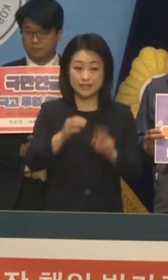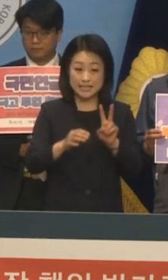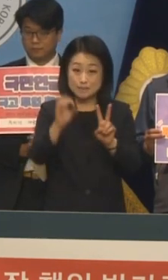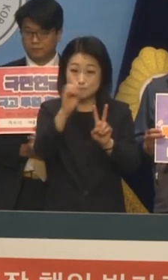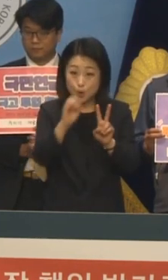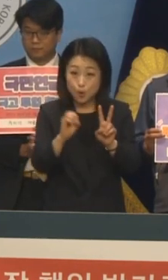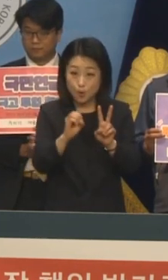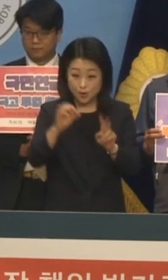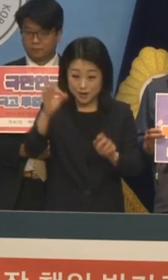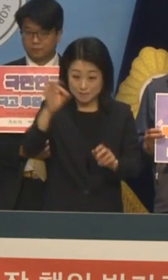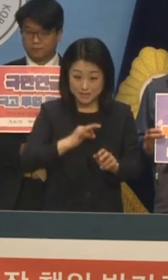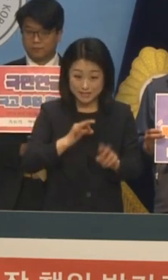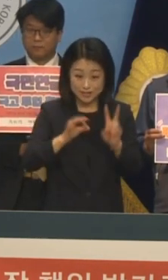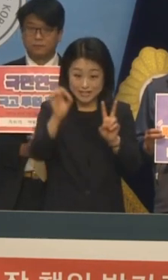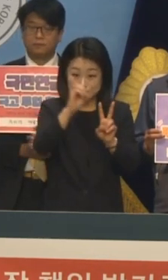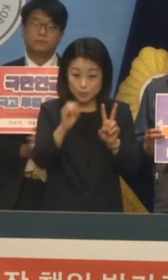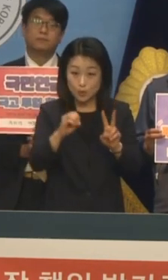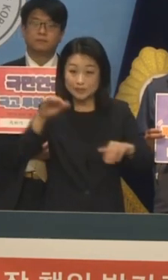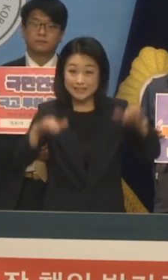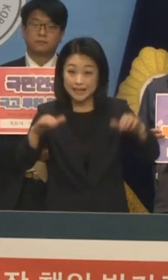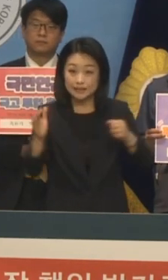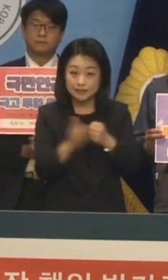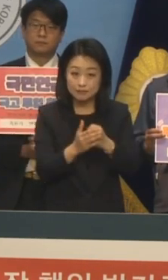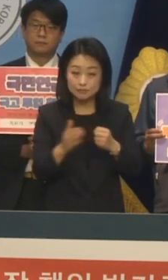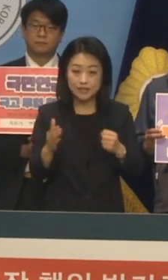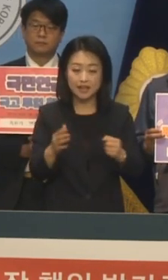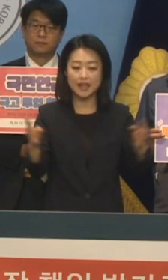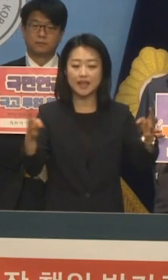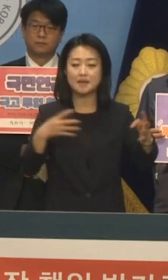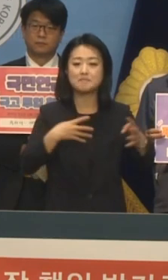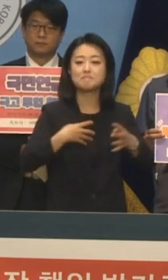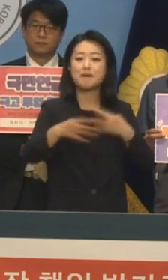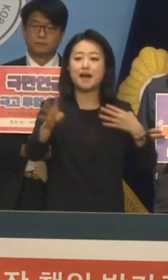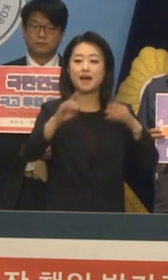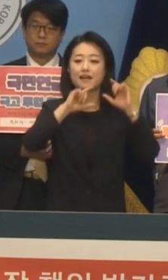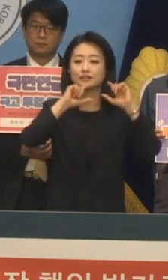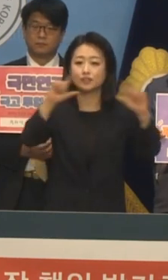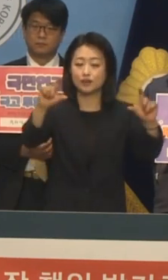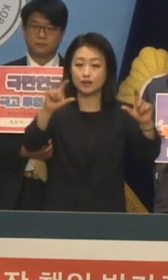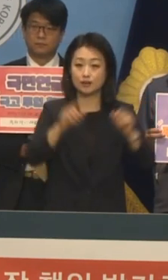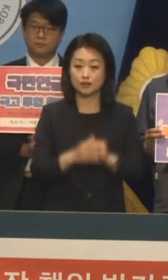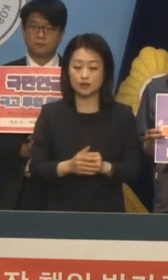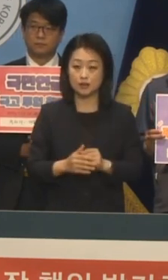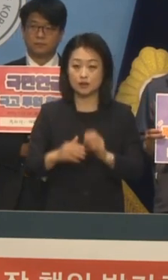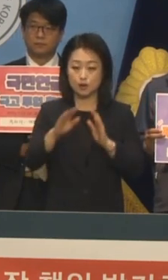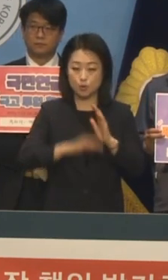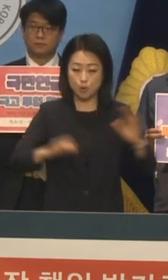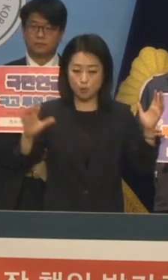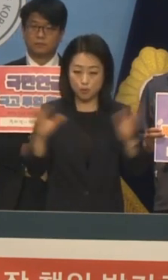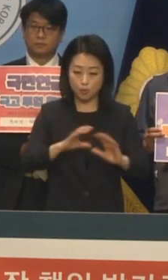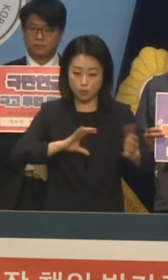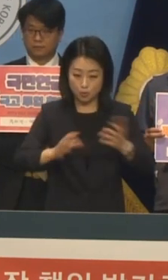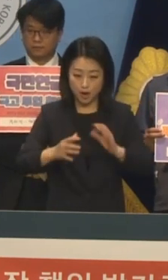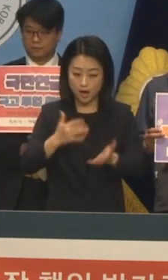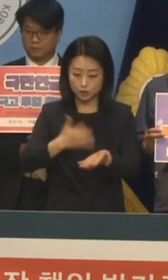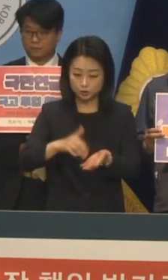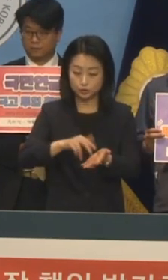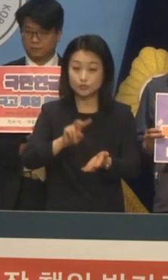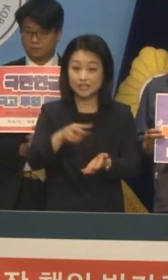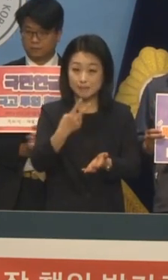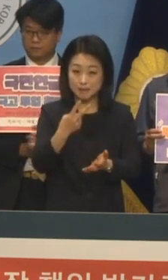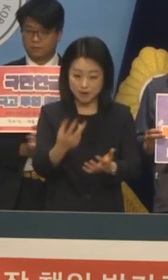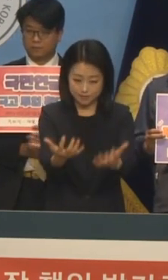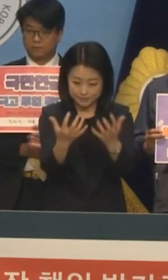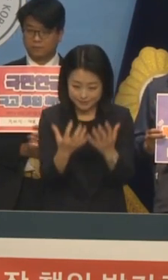개혁 결렬을 선언했습니다. 연금 개혁 특위는 500명의 시민 대표가 참여한 공론화